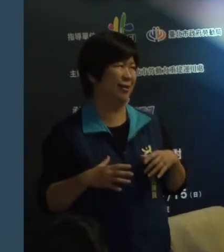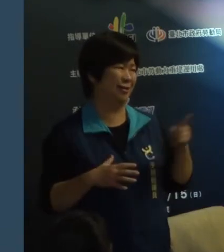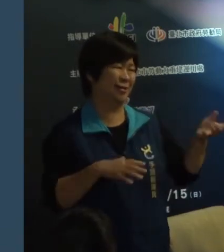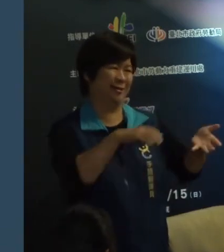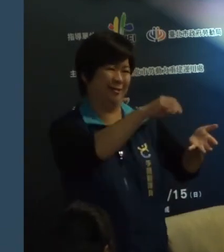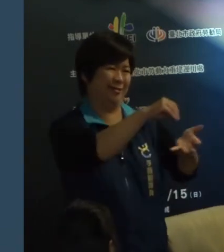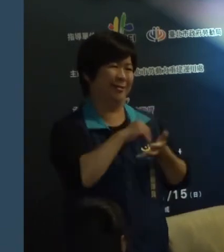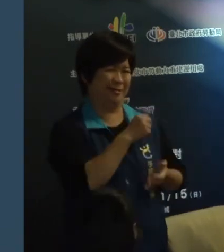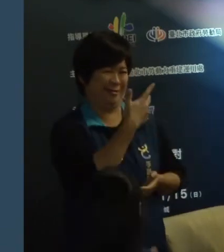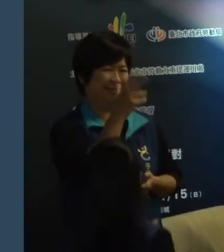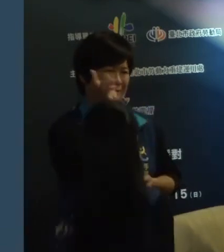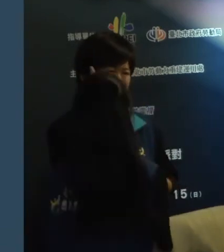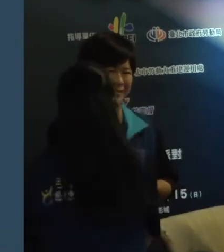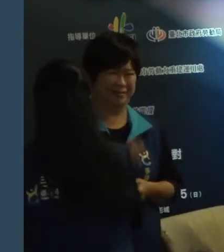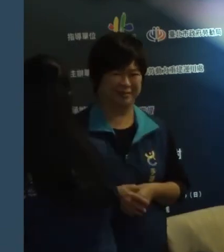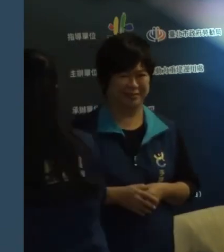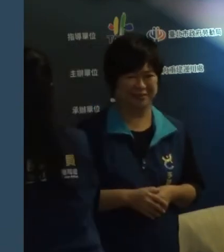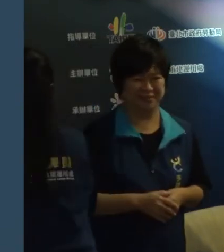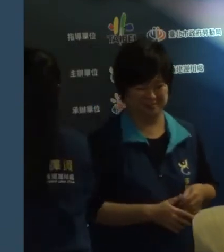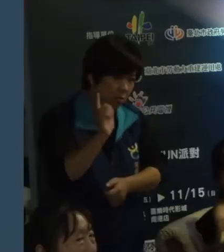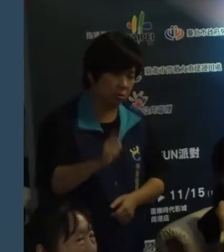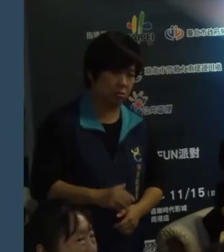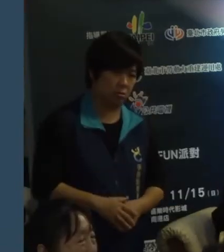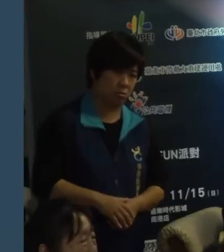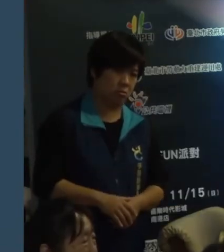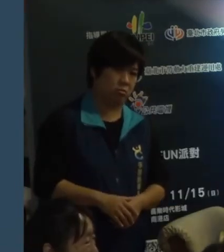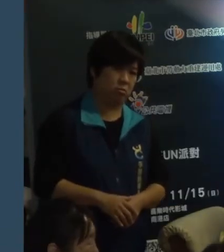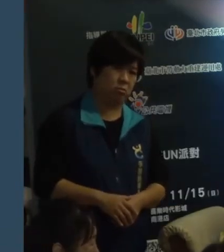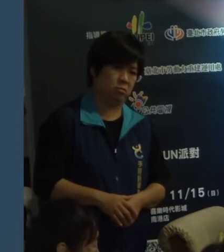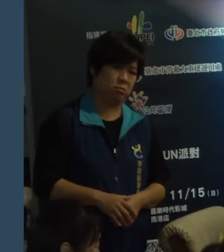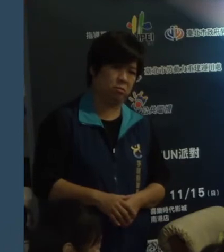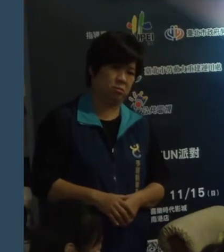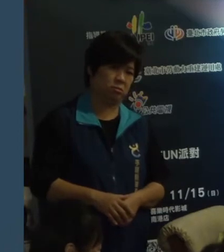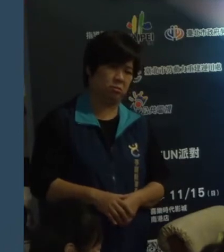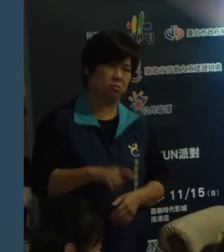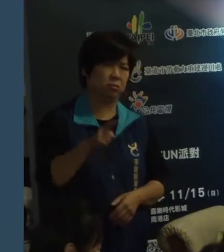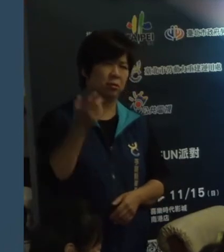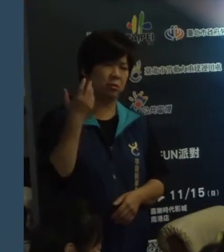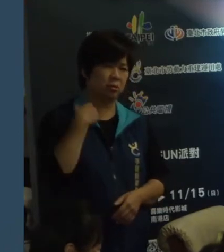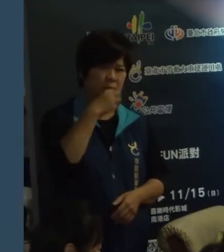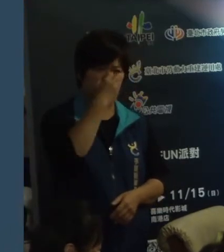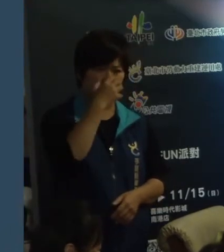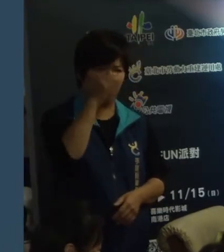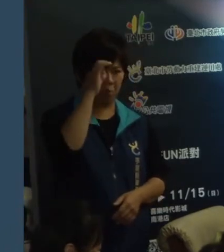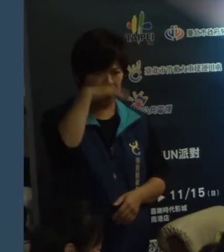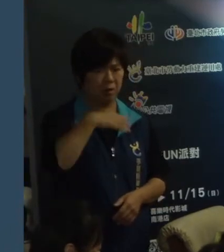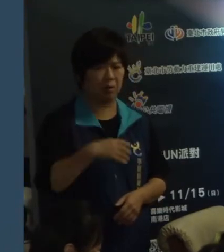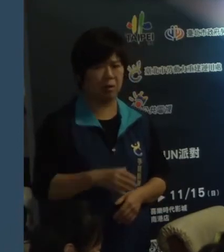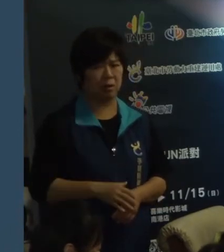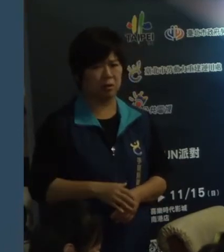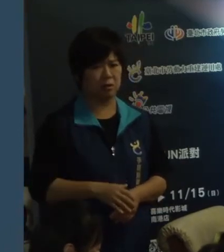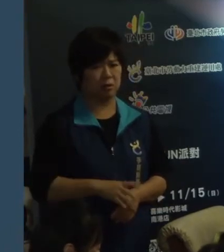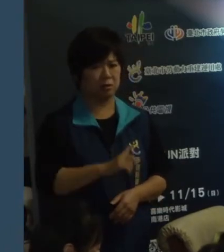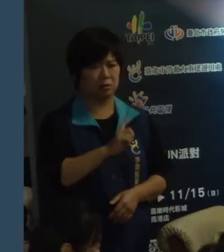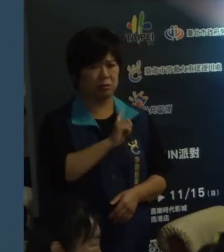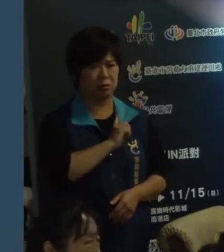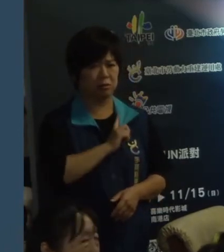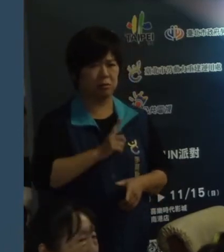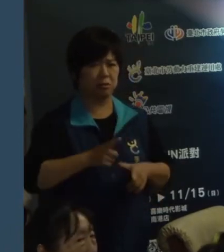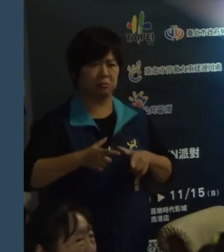一些台湾跟国外的声音。 其实我看完小丑之后，自己的感觉